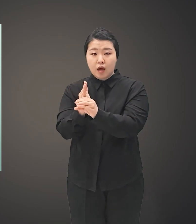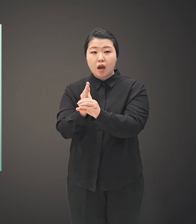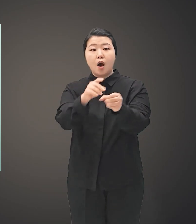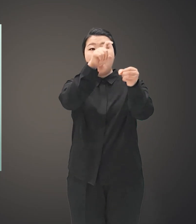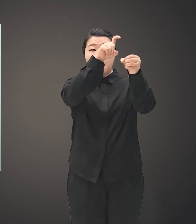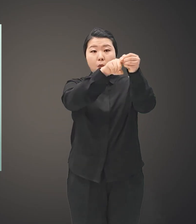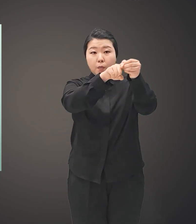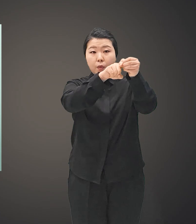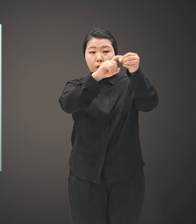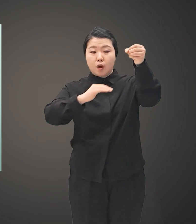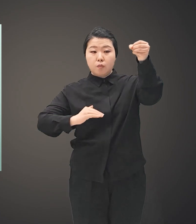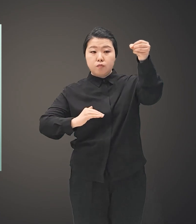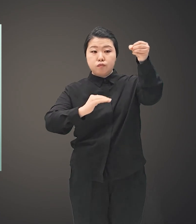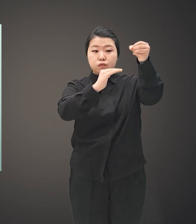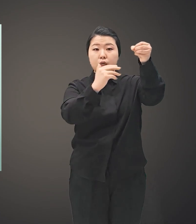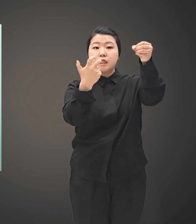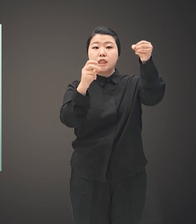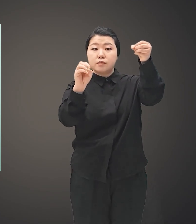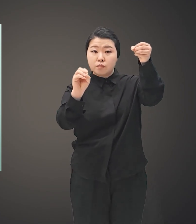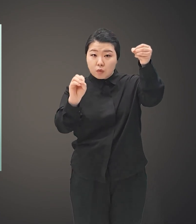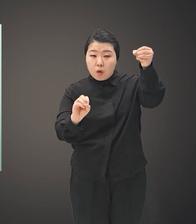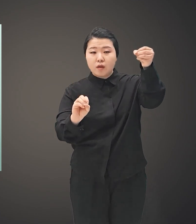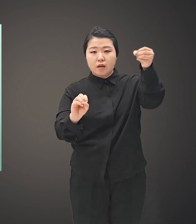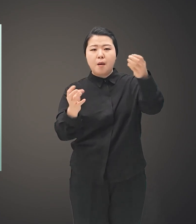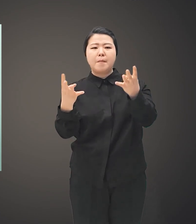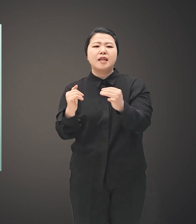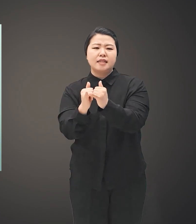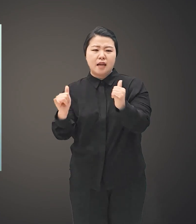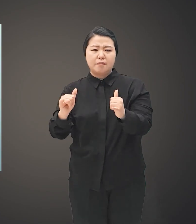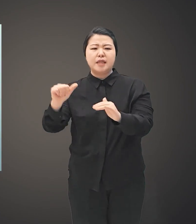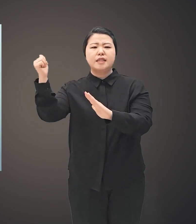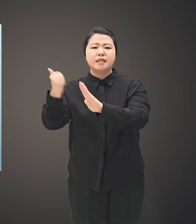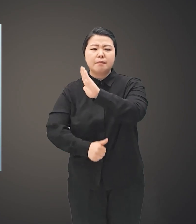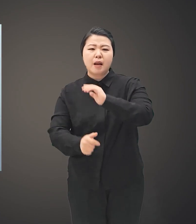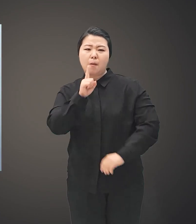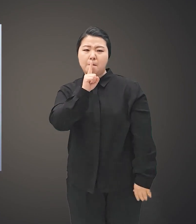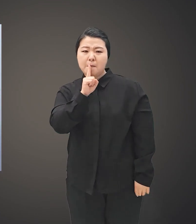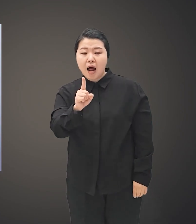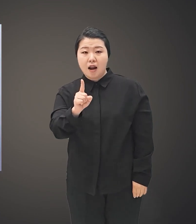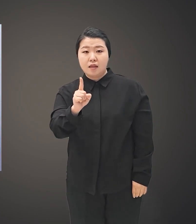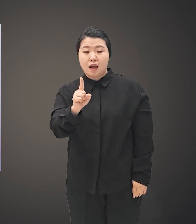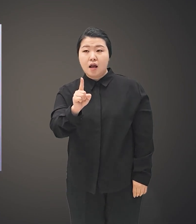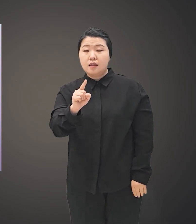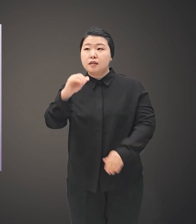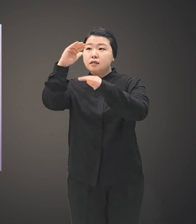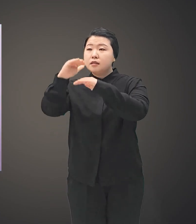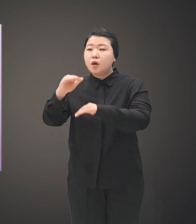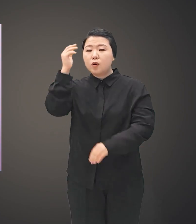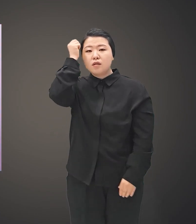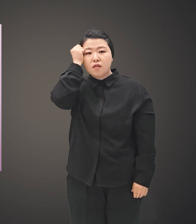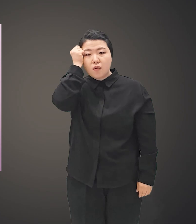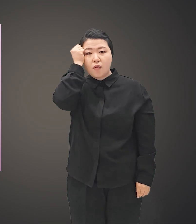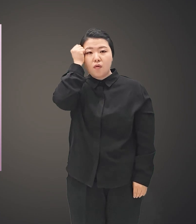목표 지점의 70%까지 온 것을 사람들은 실패라고 부른다라는 말이 기억에 오랫동안